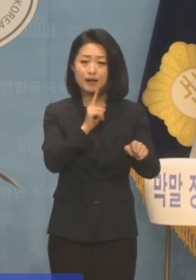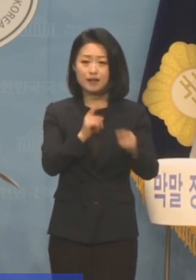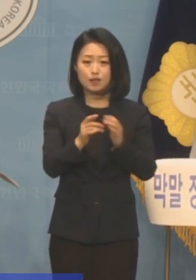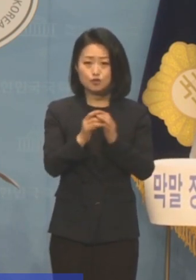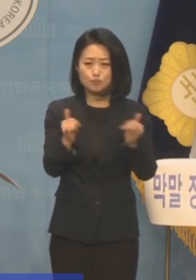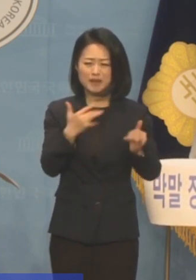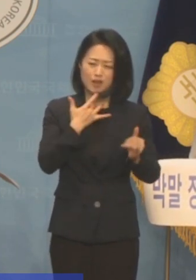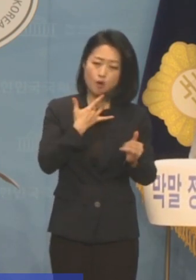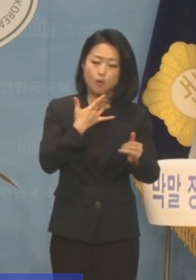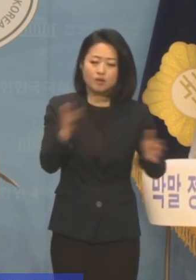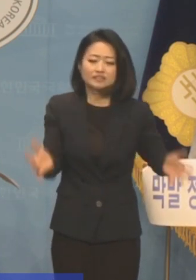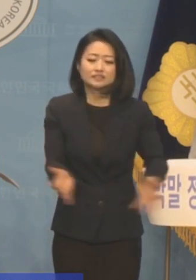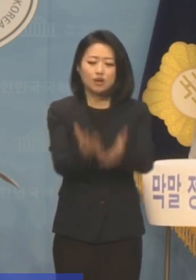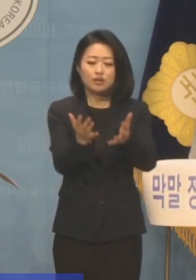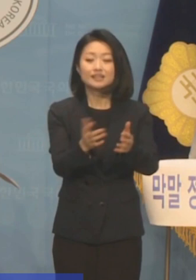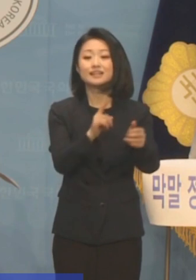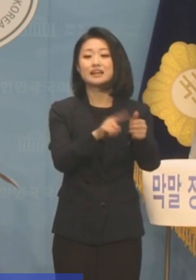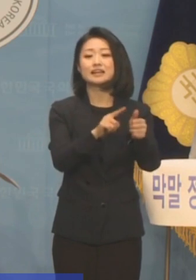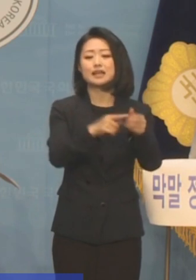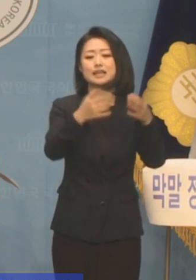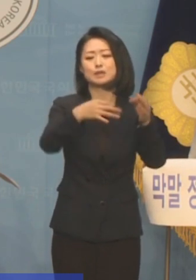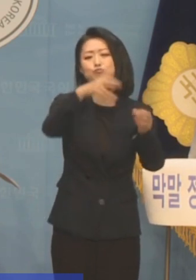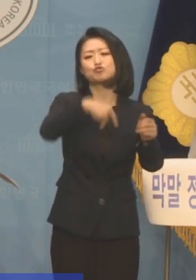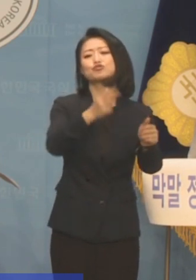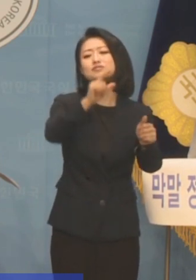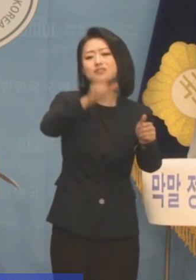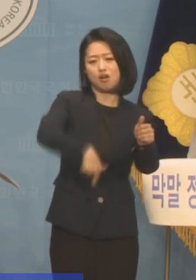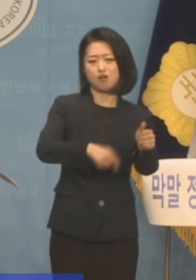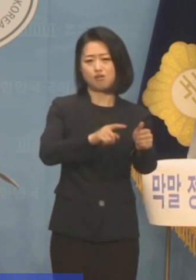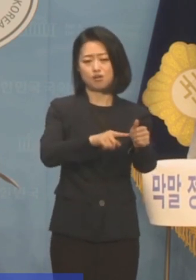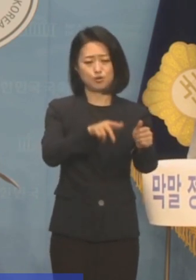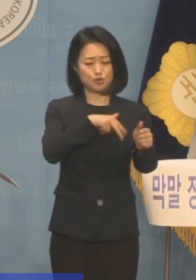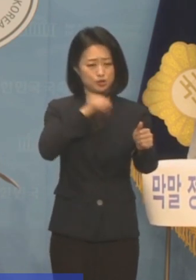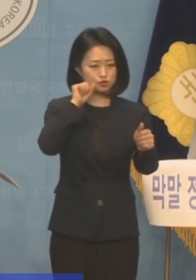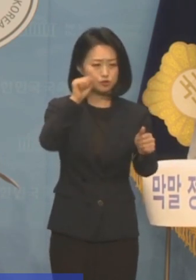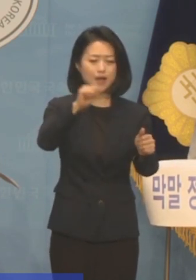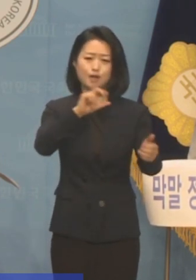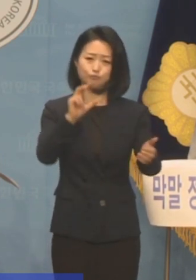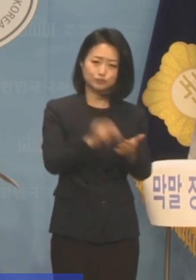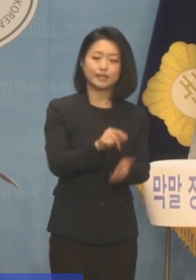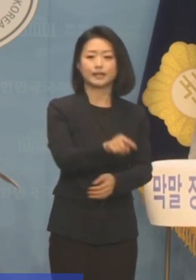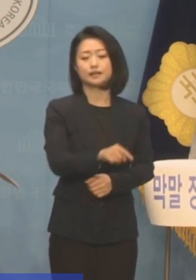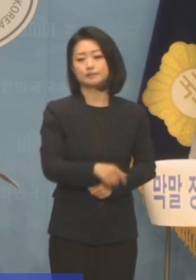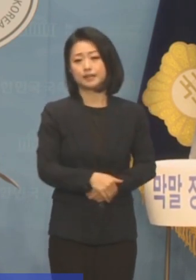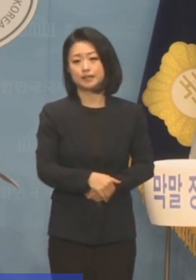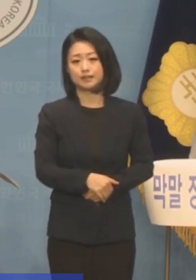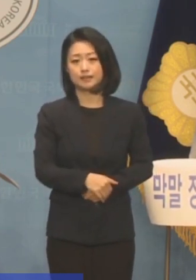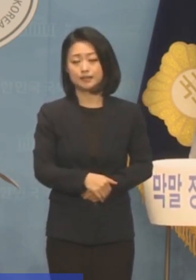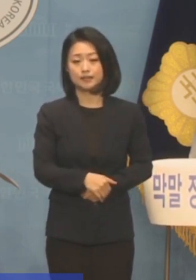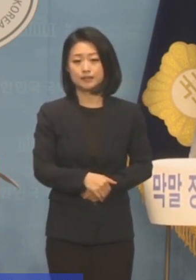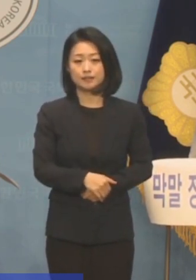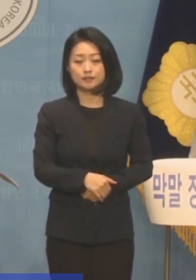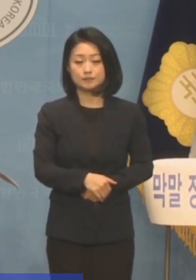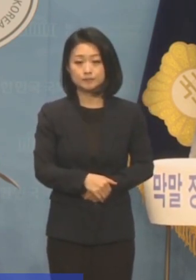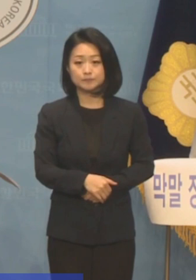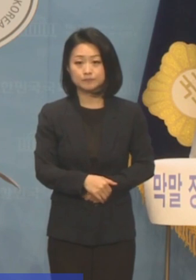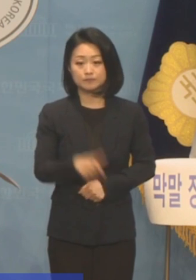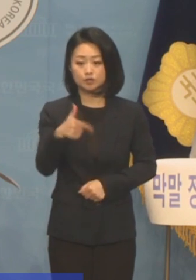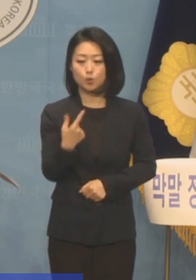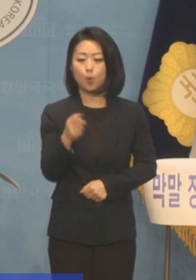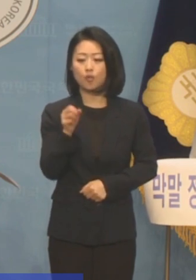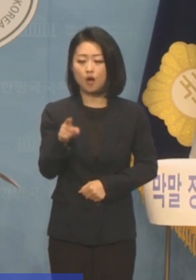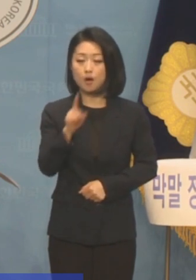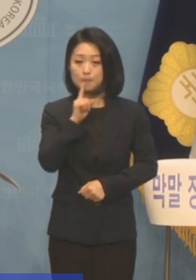혐오를 조장하는 자들이 김준혁 후보와 같은 정치를 하겠다고 하는 사람들이 아닙니까 노자로 편에 이런